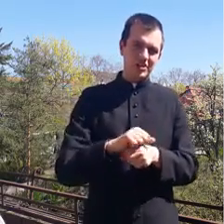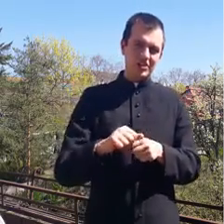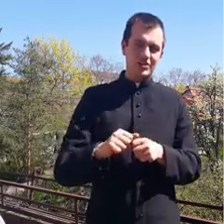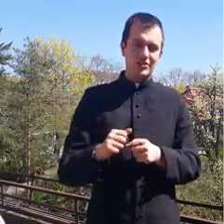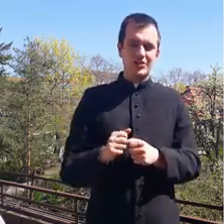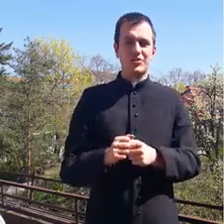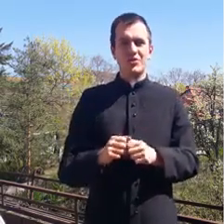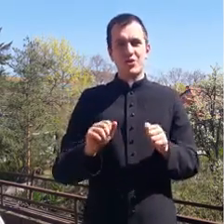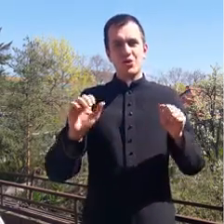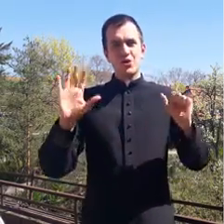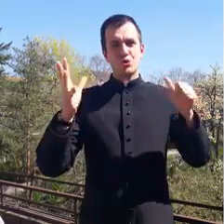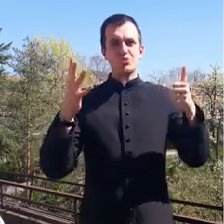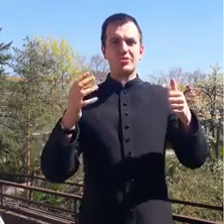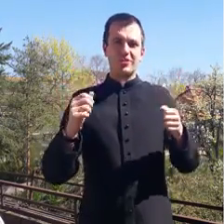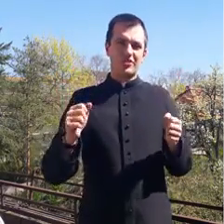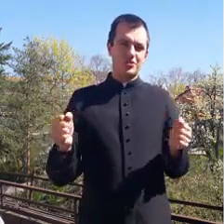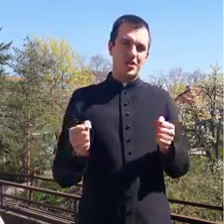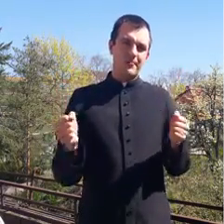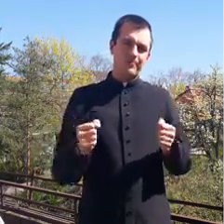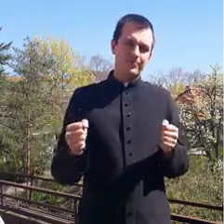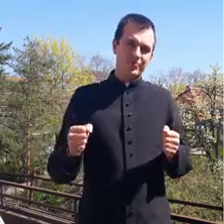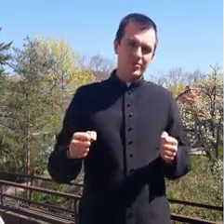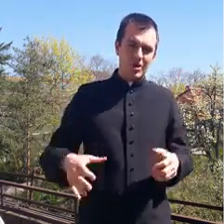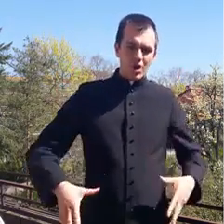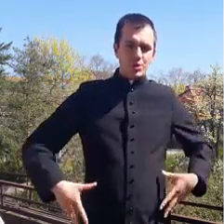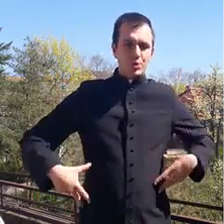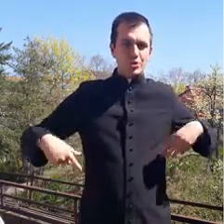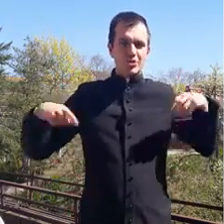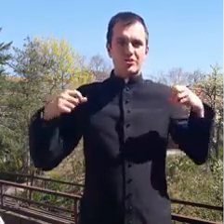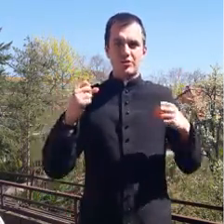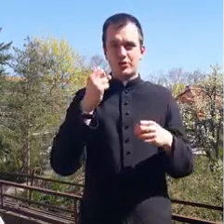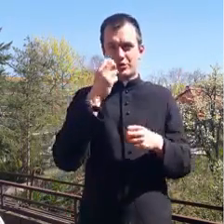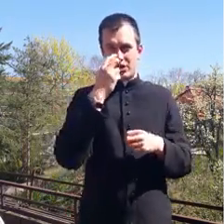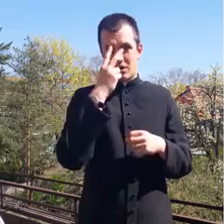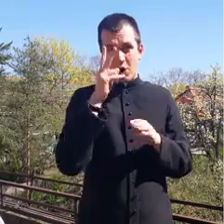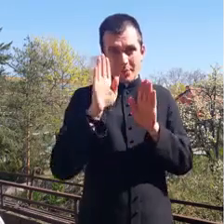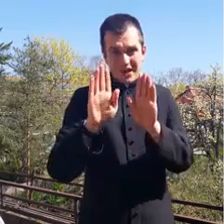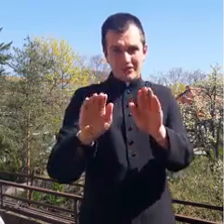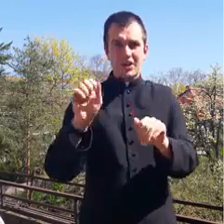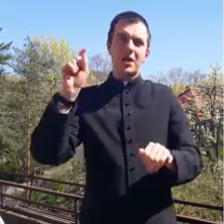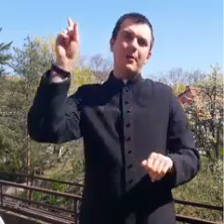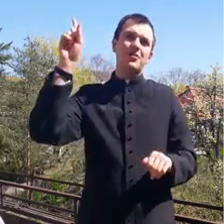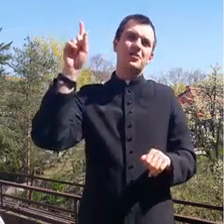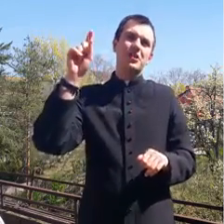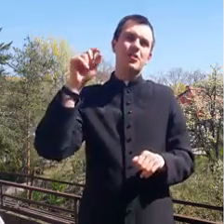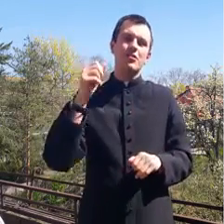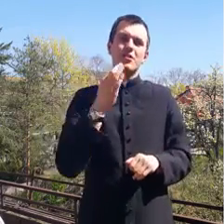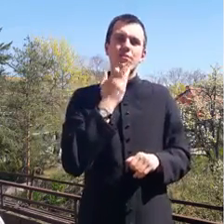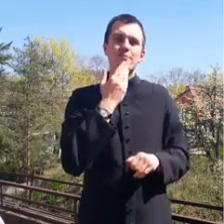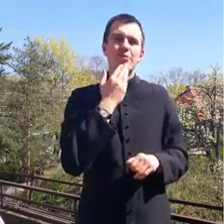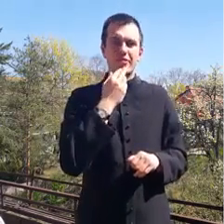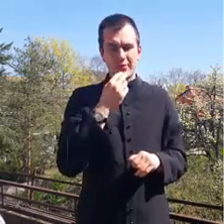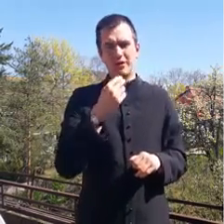jest w stycznia uroczystość objawienia pańskiego mówimy